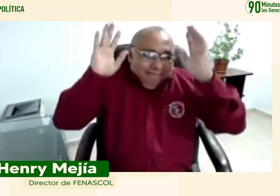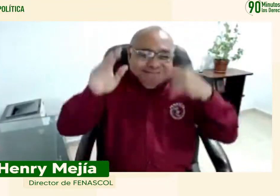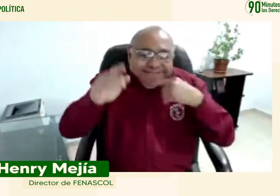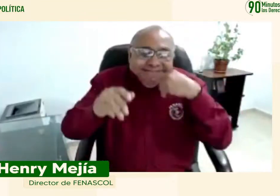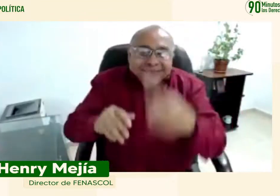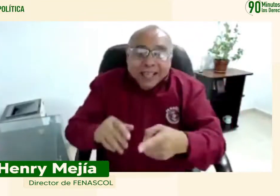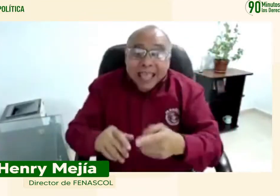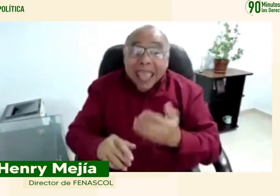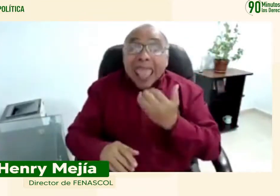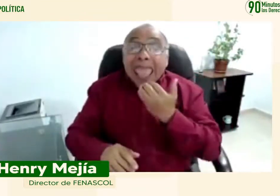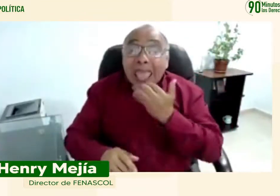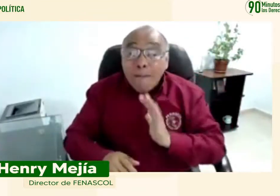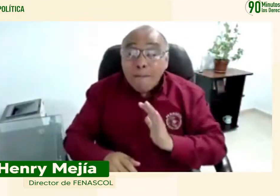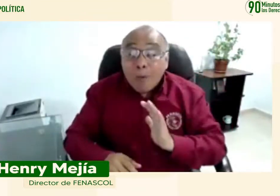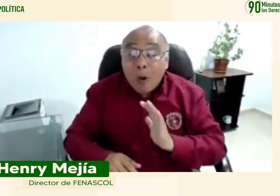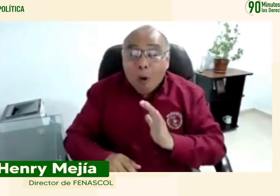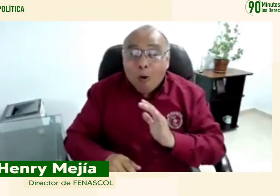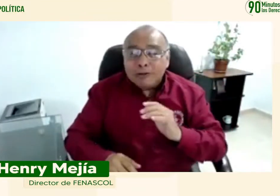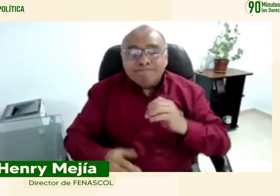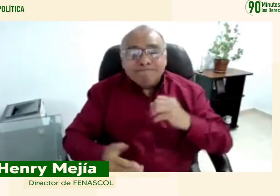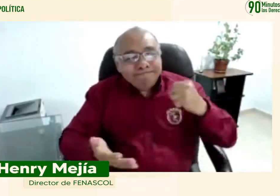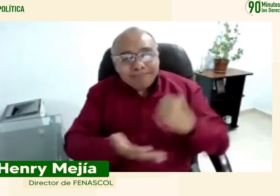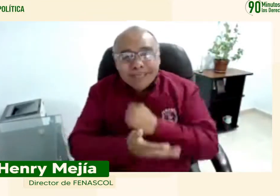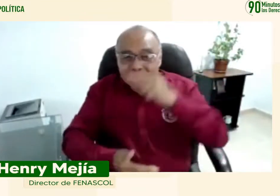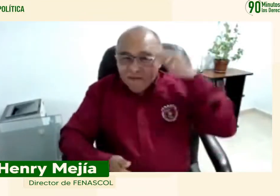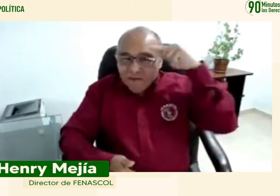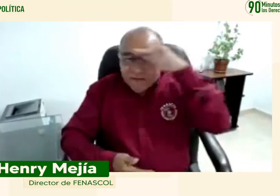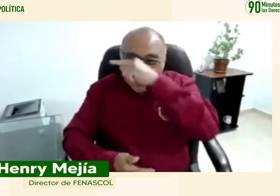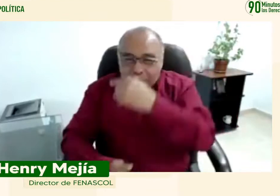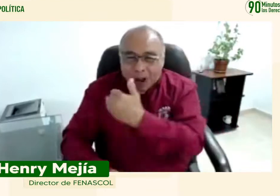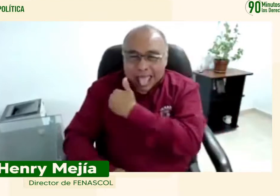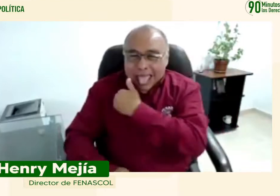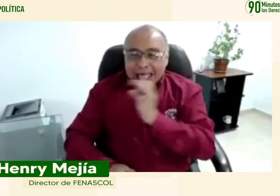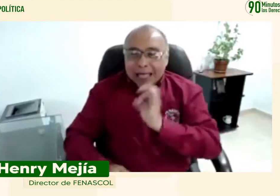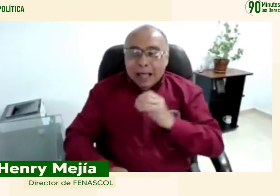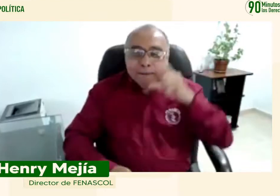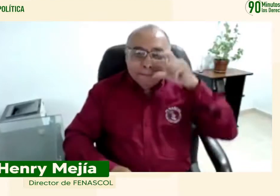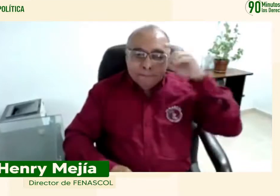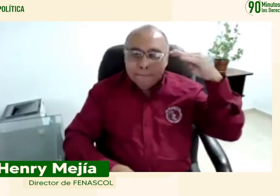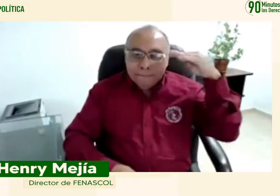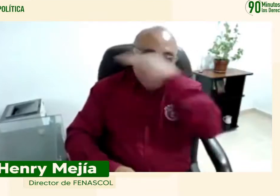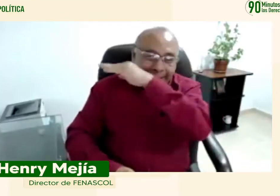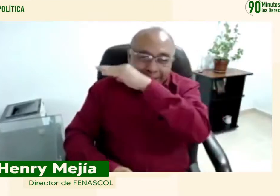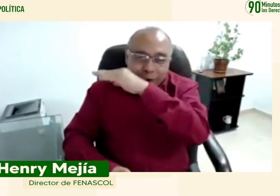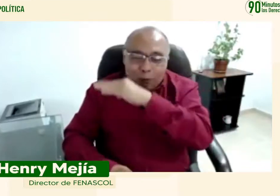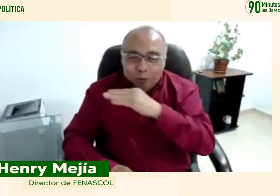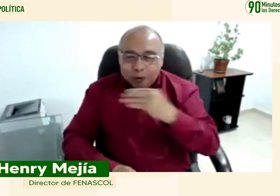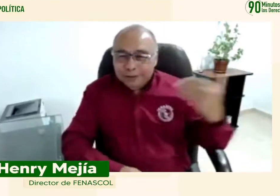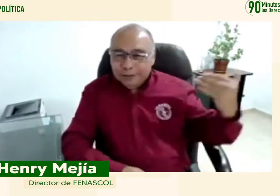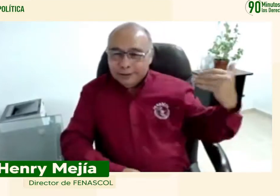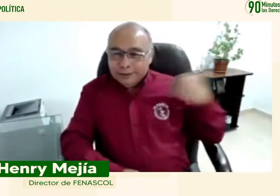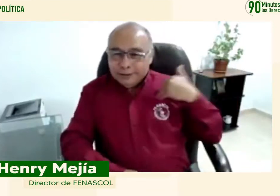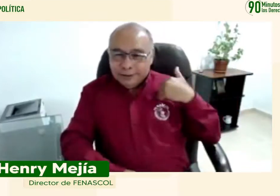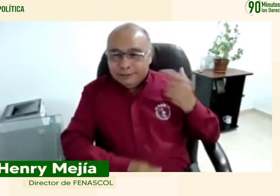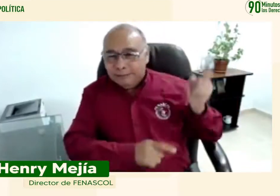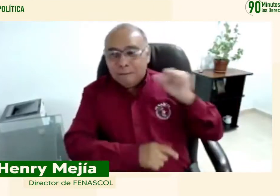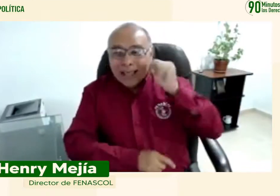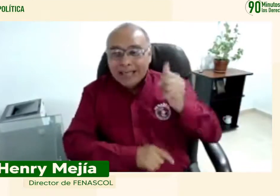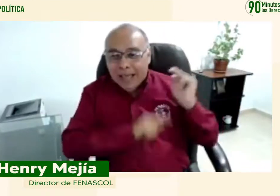siento que es algo gracioso y lo digo acá por ejemplo y lamentablemente digamos no hubiera sido fiscal que me hubiera llamado sino